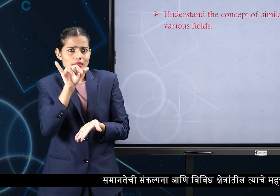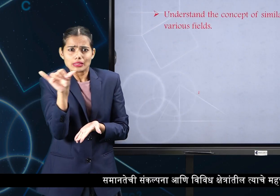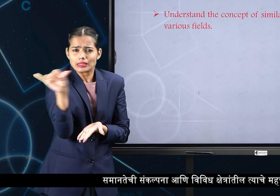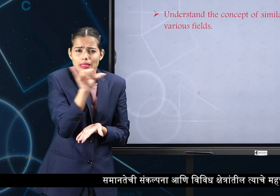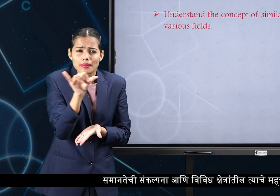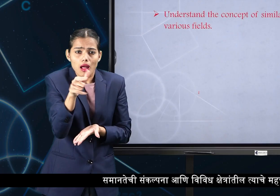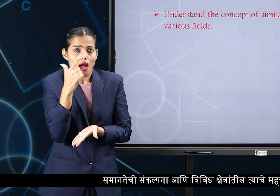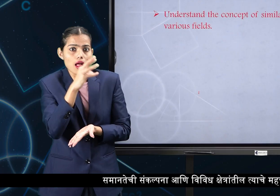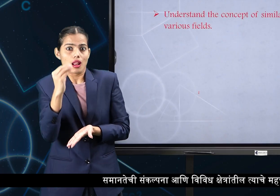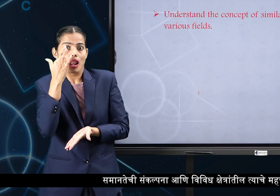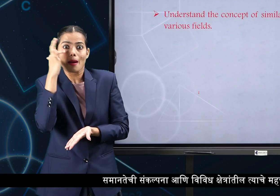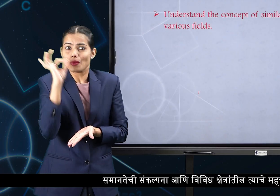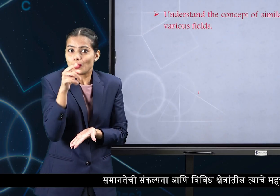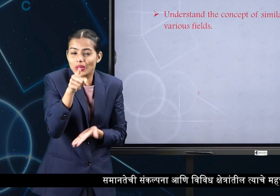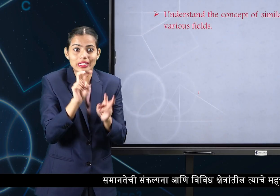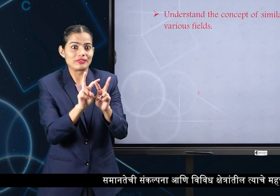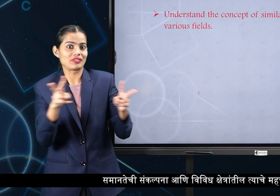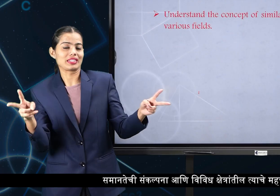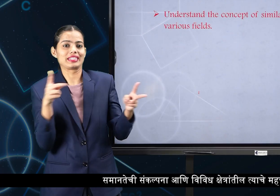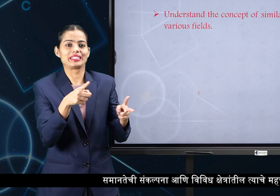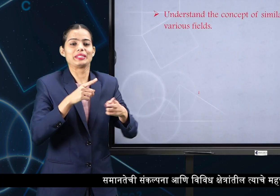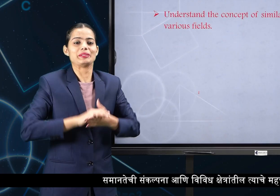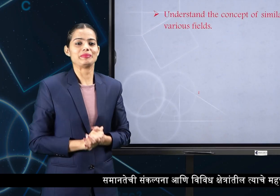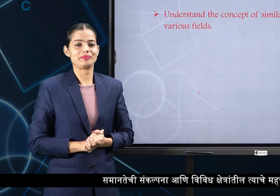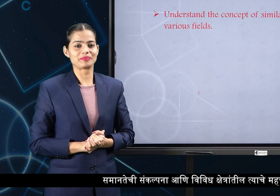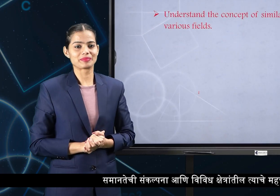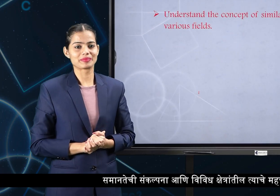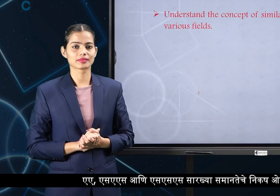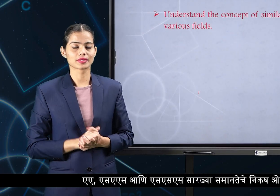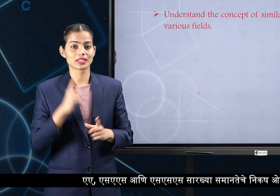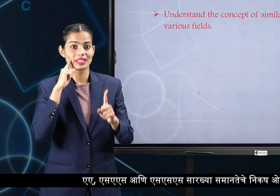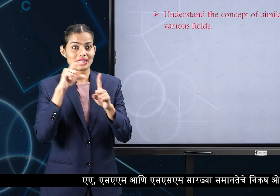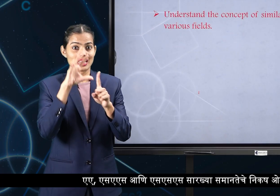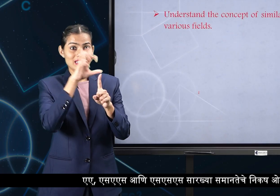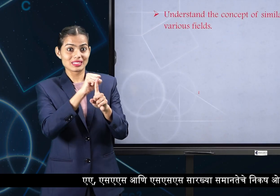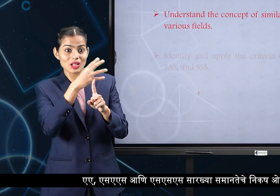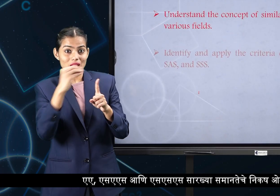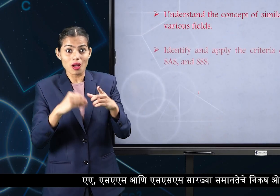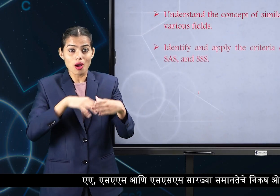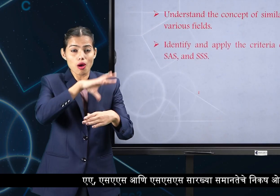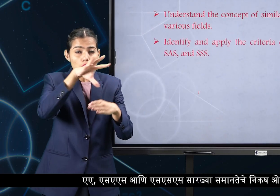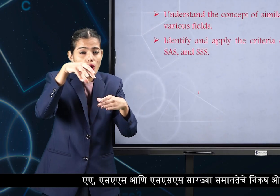समानतेची संकल्पना आणि विविध क्षेत्रातील त्यांचे महत्त्व समजून घ्या. AA, SAS